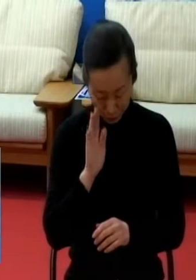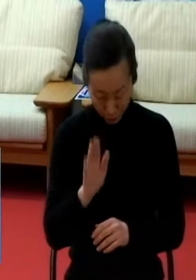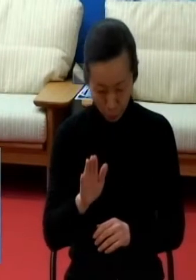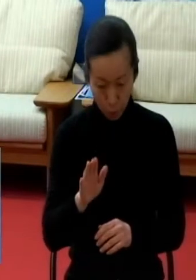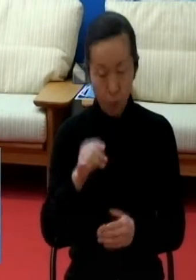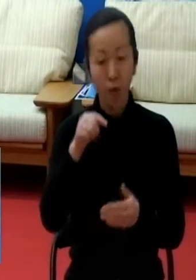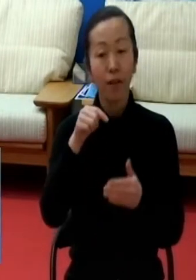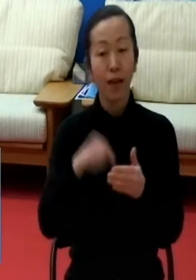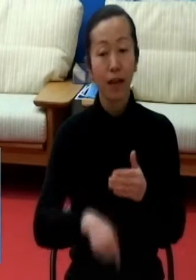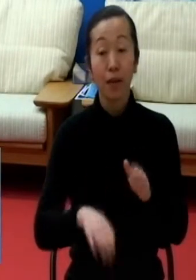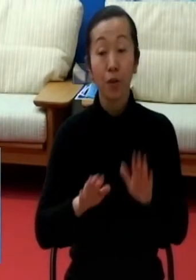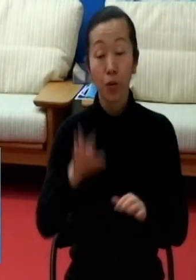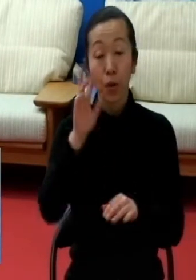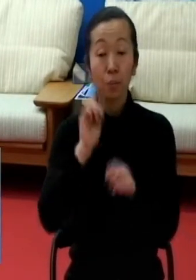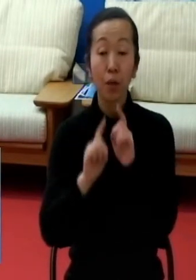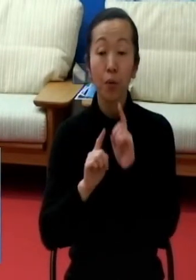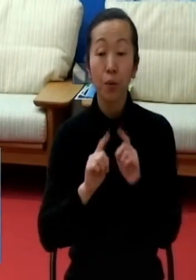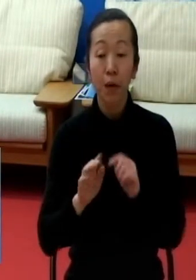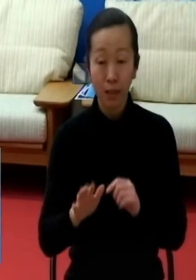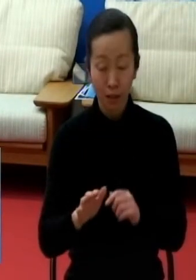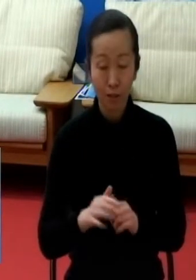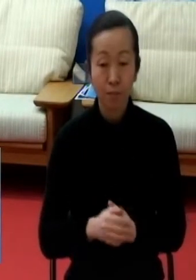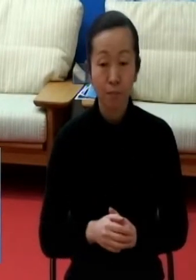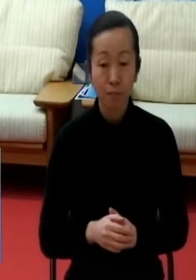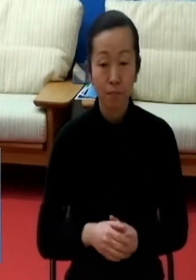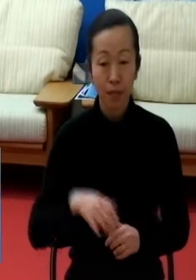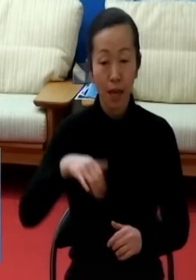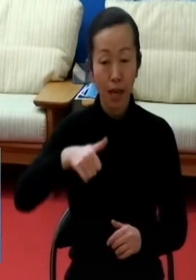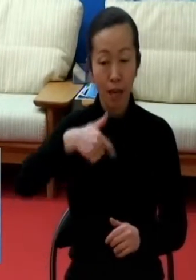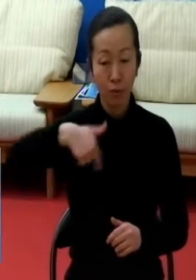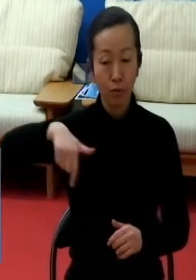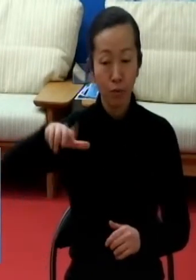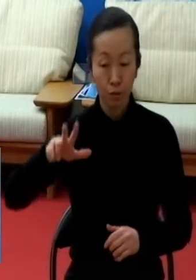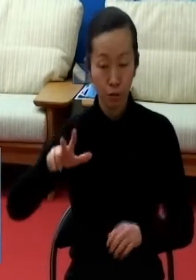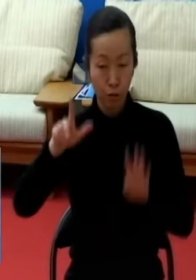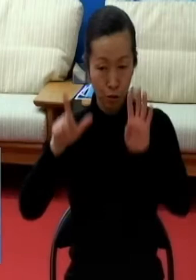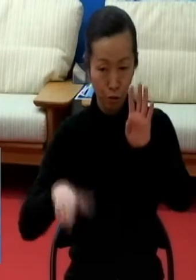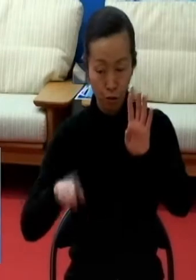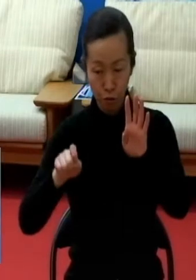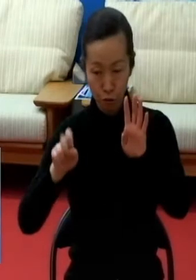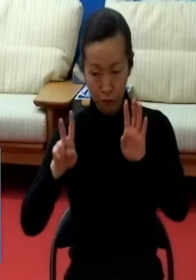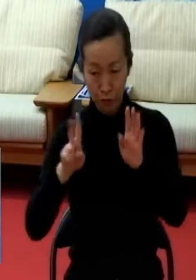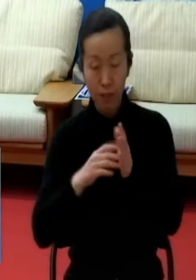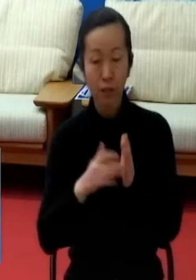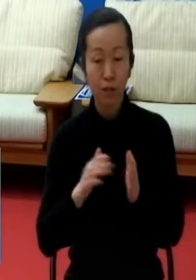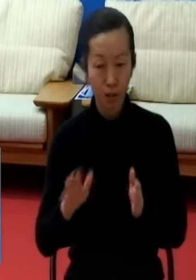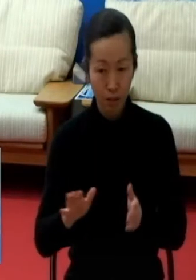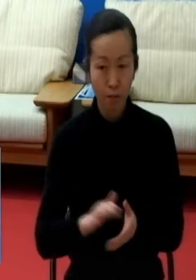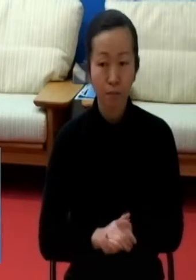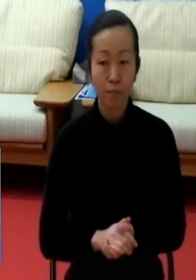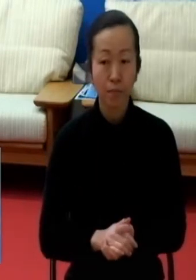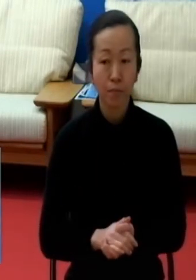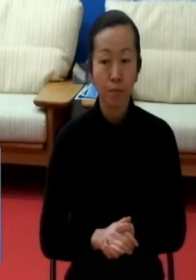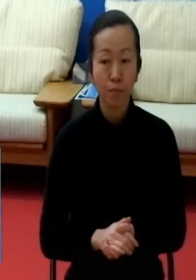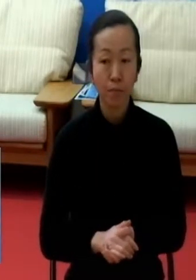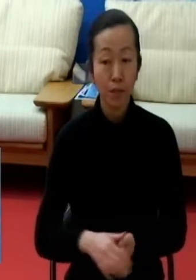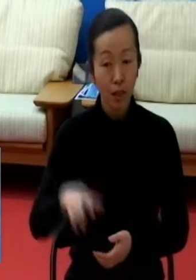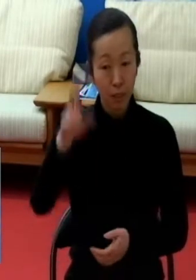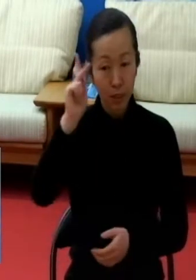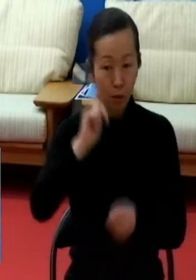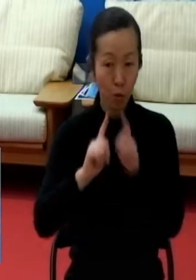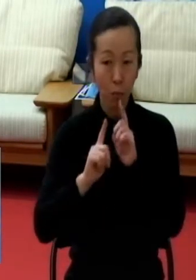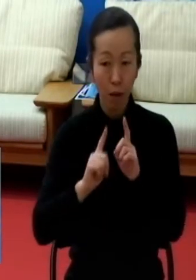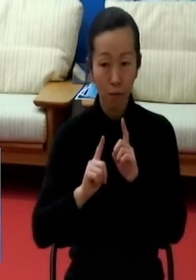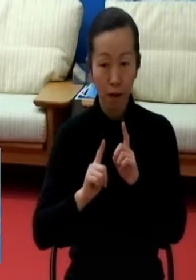말씀. その中で今日の御言葉。 히브리서 4장 12절. ヘブル4の12節です。 하나님의 말씀은 살았고 운동력이 있다 그랬습니다. 神の御